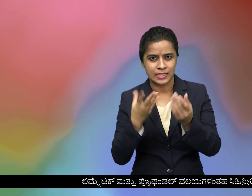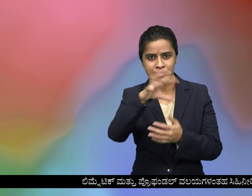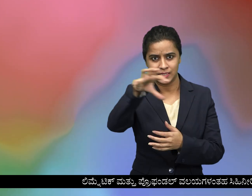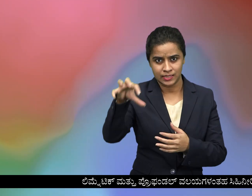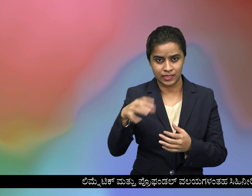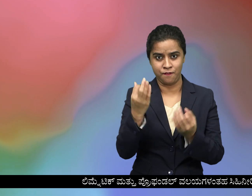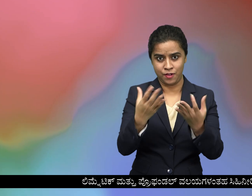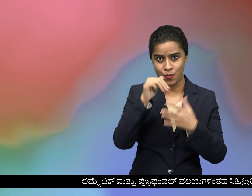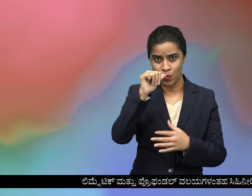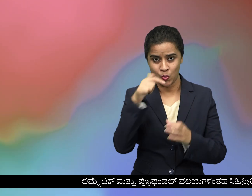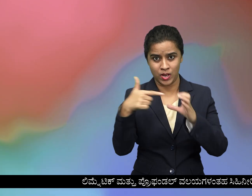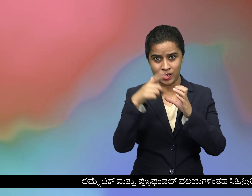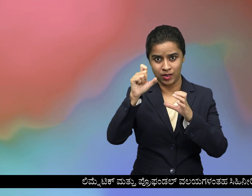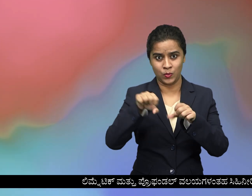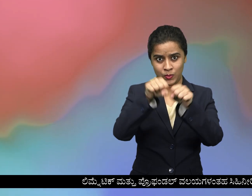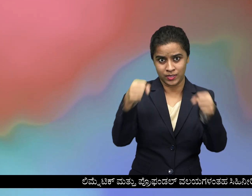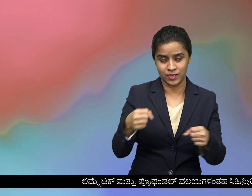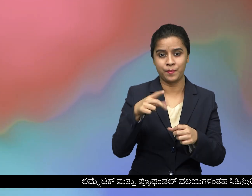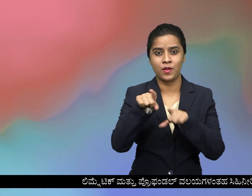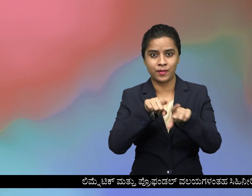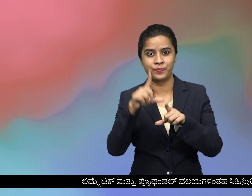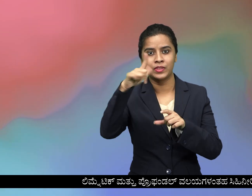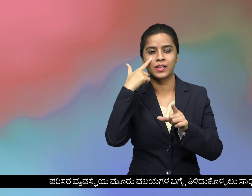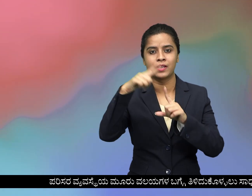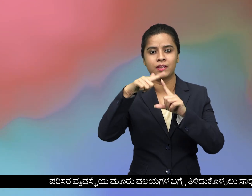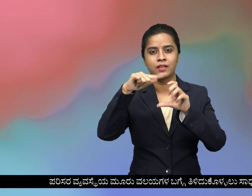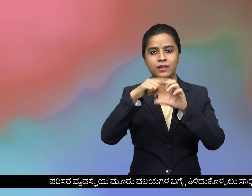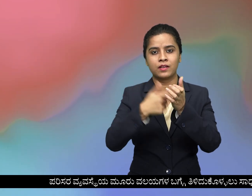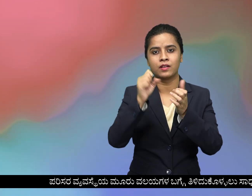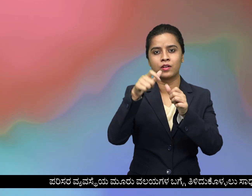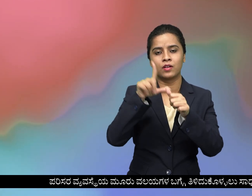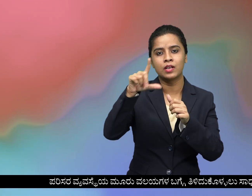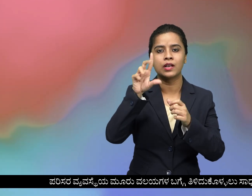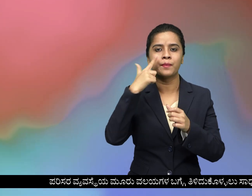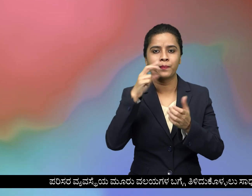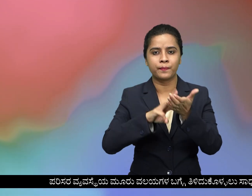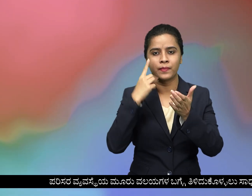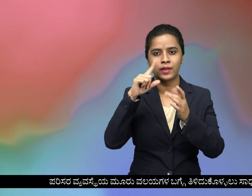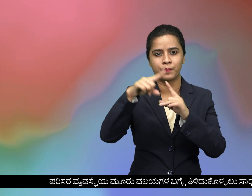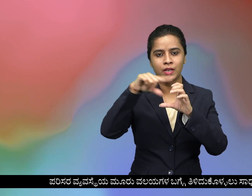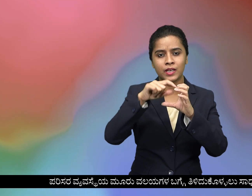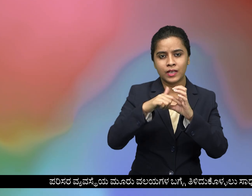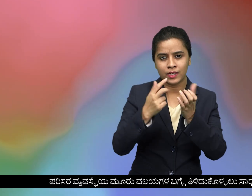ಲಿಮ್ನೆಟಿಕ್ ಮತ್ತು ಪ್ರೊಫಂಡಲ್ ವಲಯಗಳಂತಹ ಸಿಹಿ ನೀರಿನ ಪರಿಸರ ವ್ಯವಸ್ಥೆಯ 3 ವಲಯಗಳ ಬಗ್ಗೆ ತಿಳಿದುಕೊಳ್ಳಲು ಸಾಧ್ಯವಾಗುತ್ತೆ.